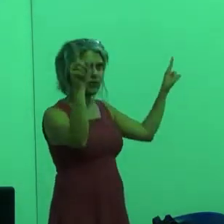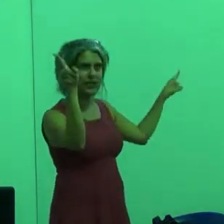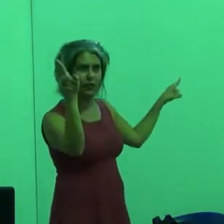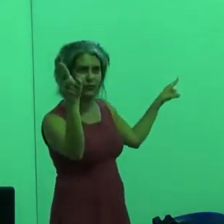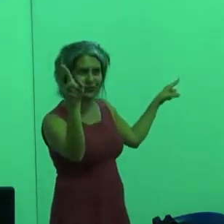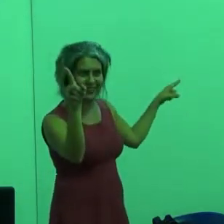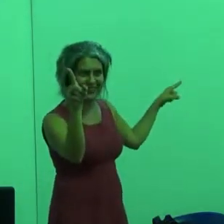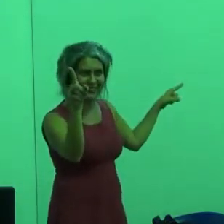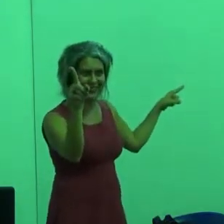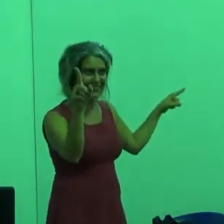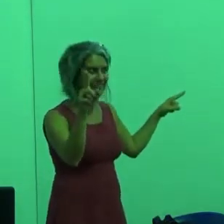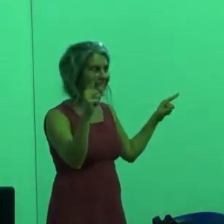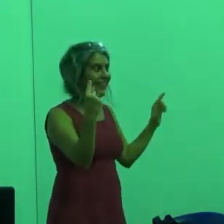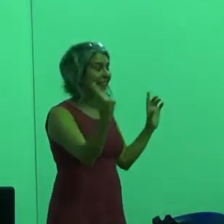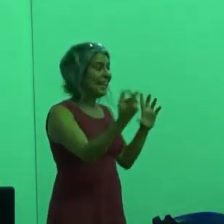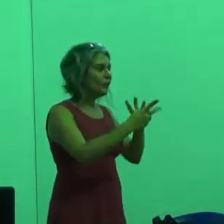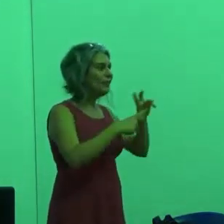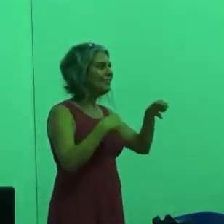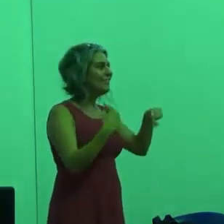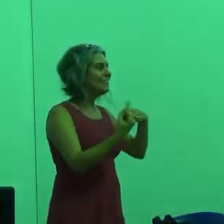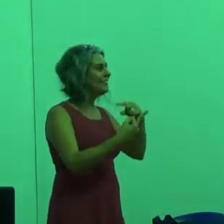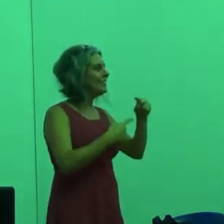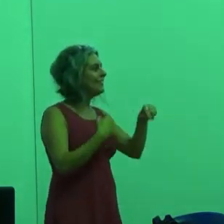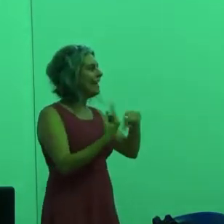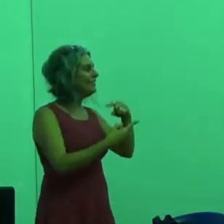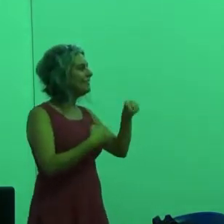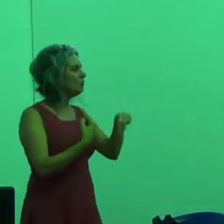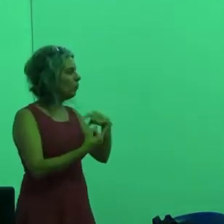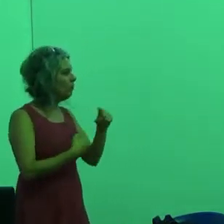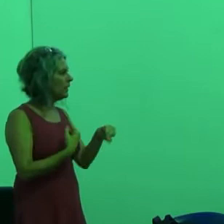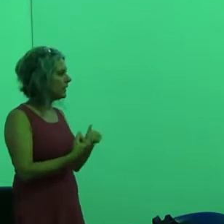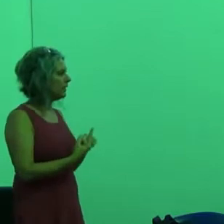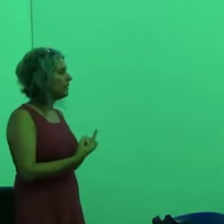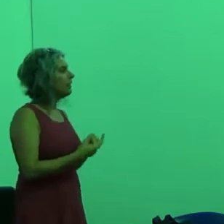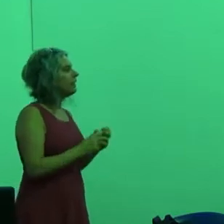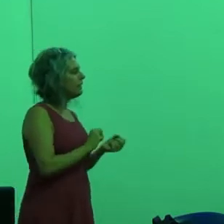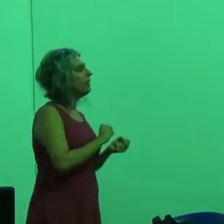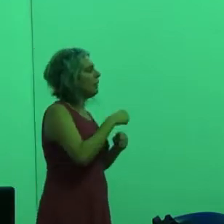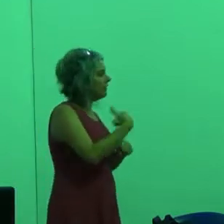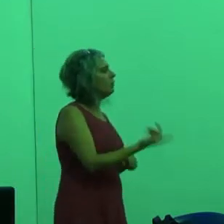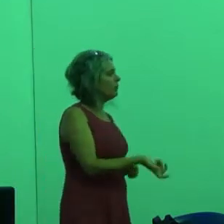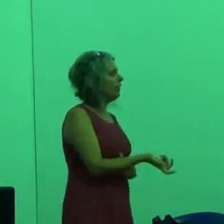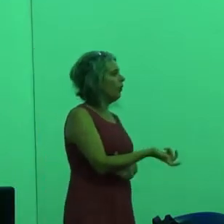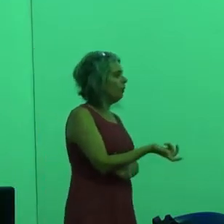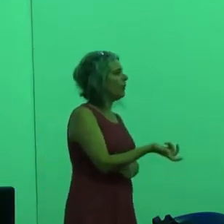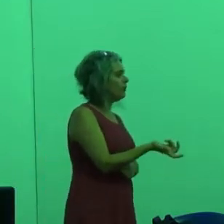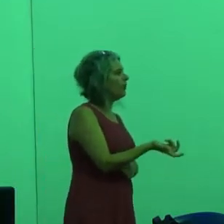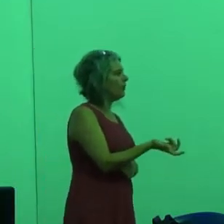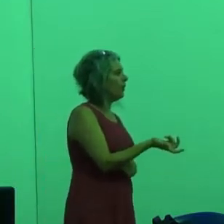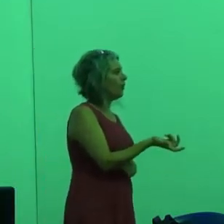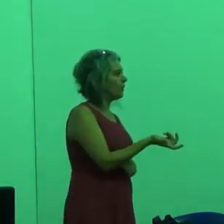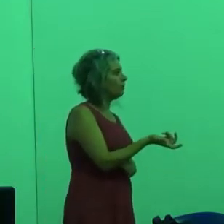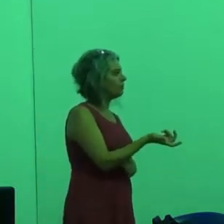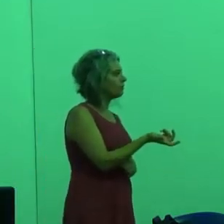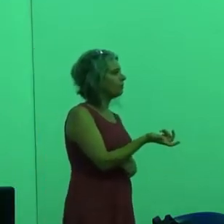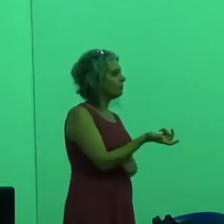que outros livros? É toda essa sintaxe pública que atribui valor para a autoria da obra.